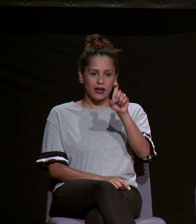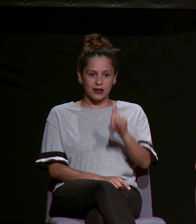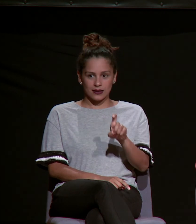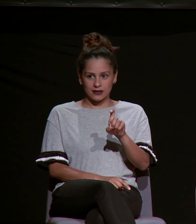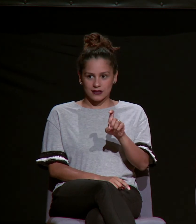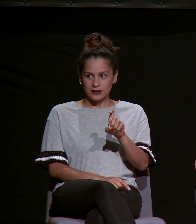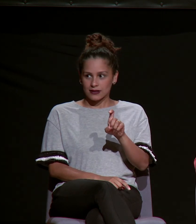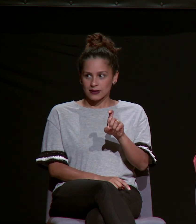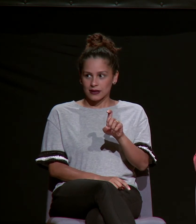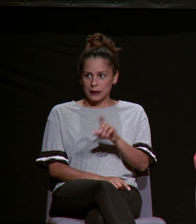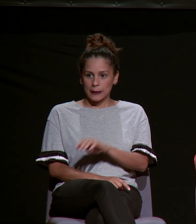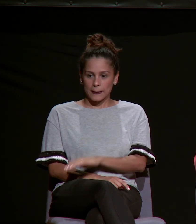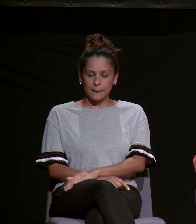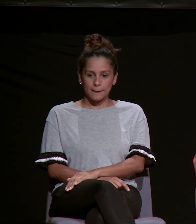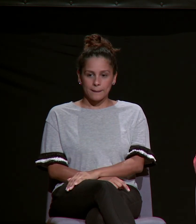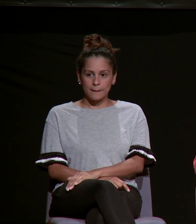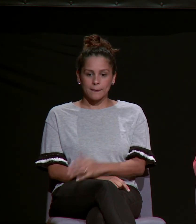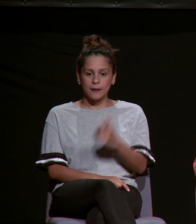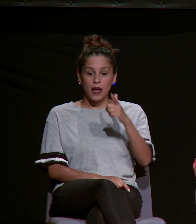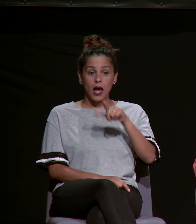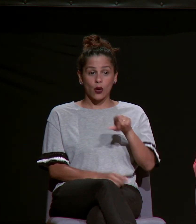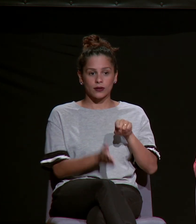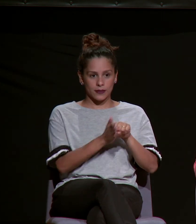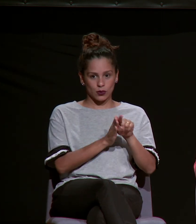Alex. Espera que tem mais uma pergunta. Desculpa.